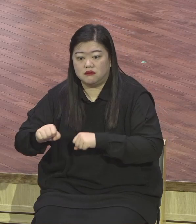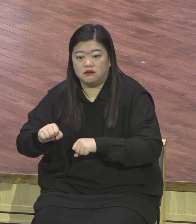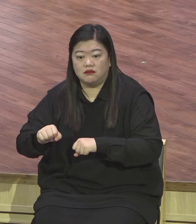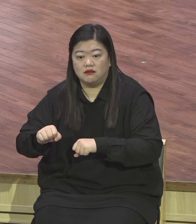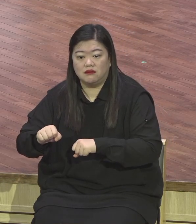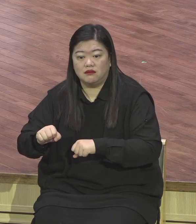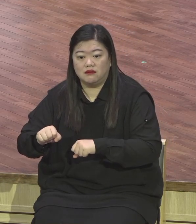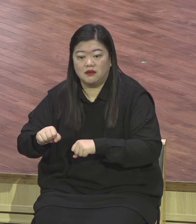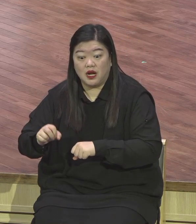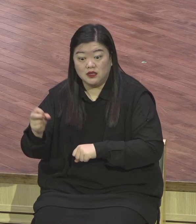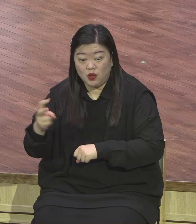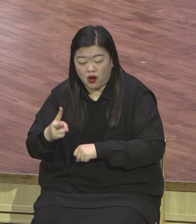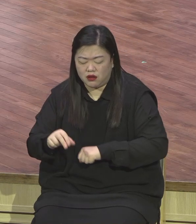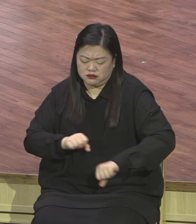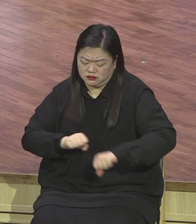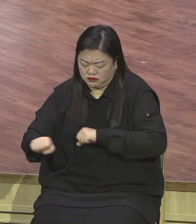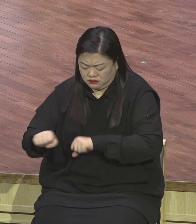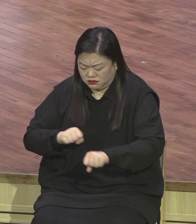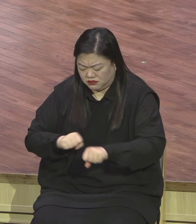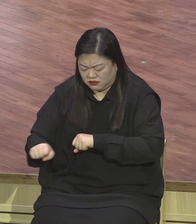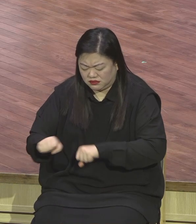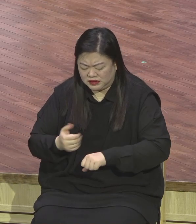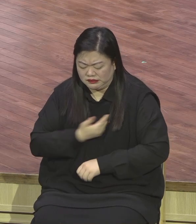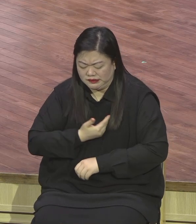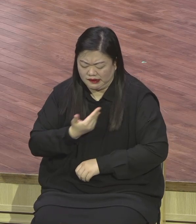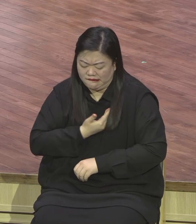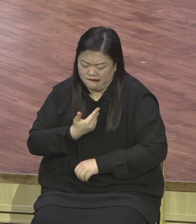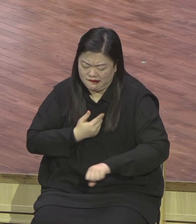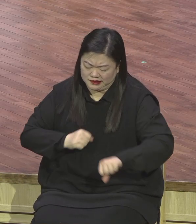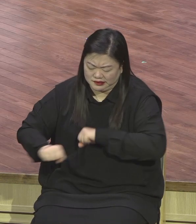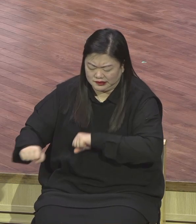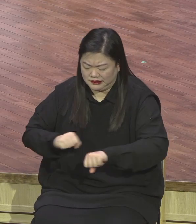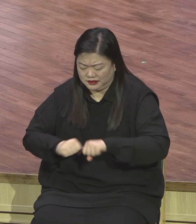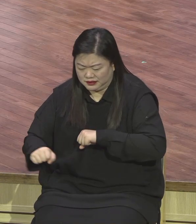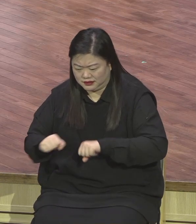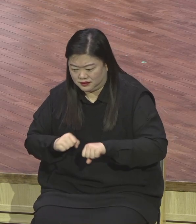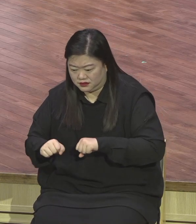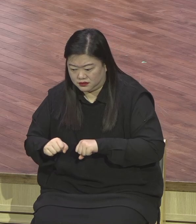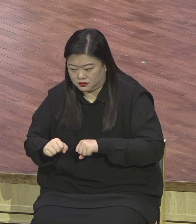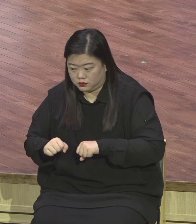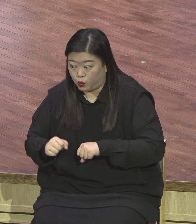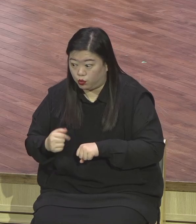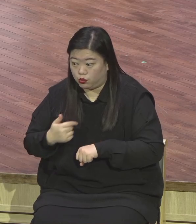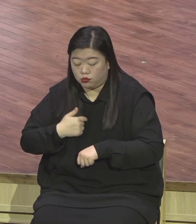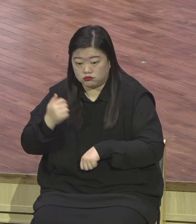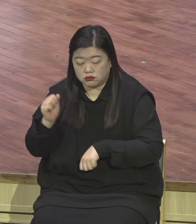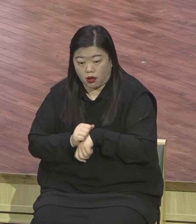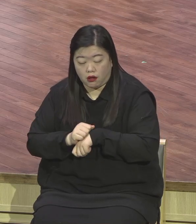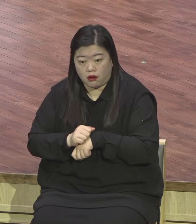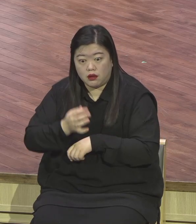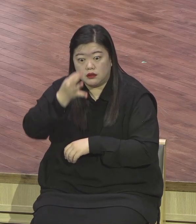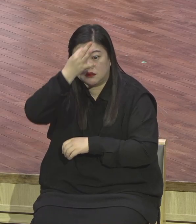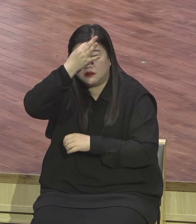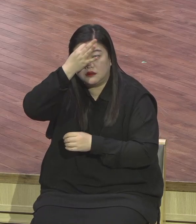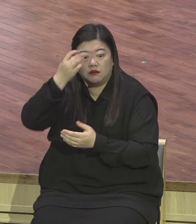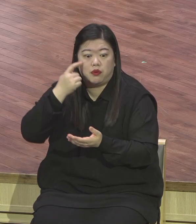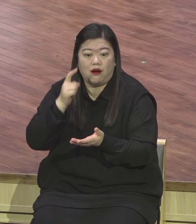발견해요 아 하나님께 이거였구나 너무 부담스러워서 잠도 안 오는데 그걸 맡아도 할 줄 수 있는데